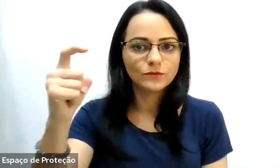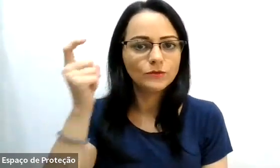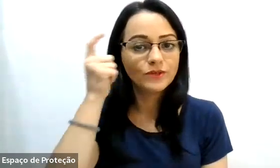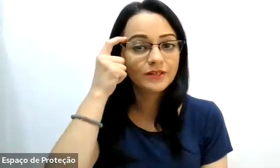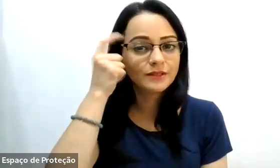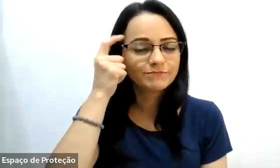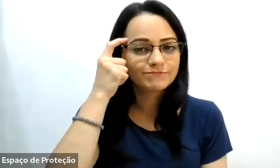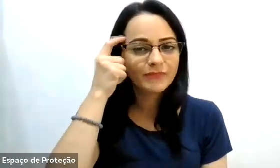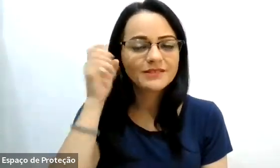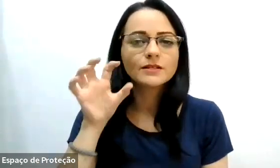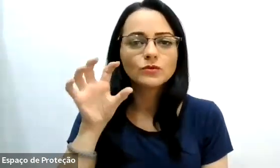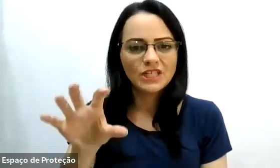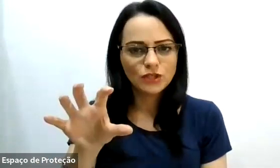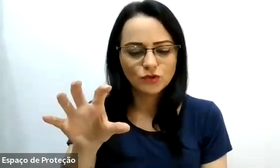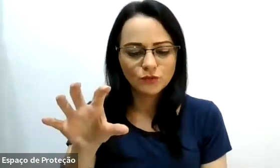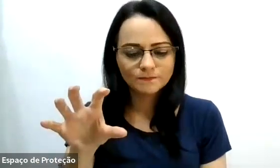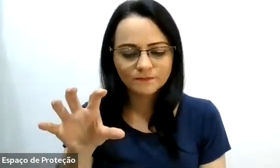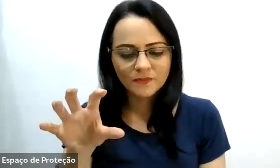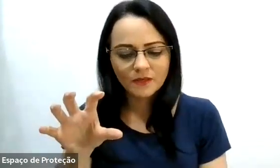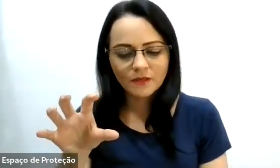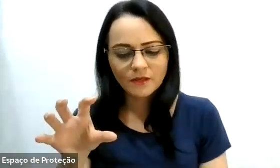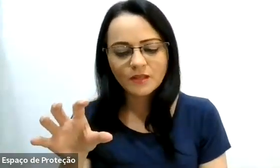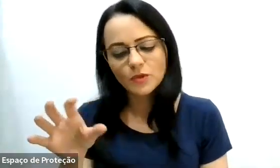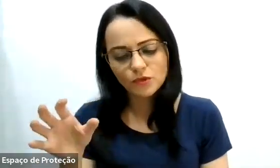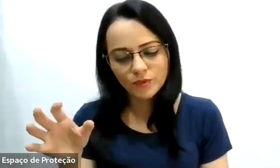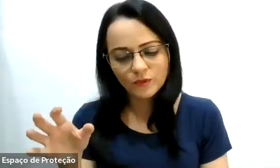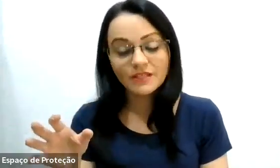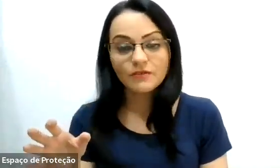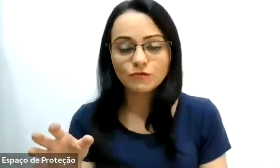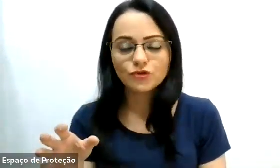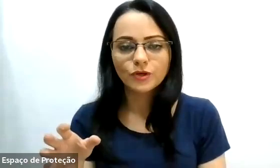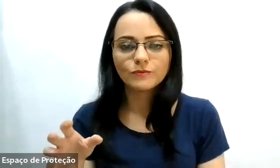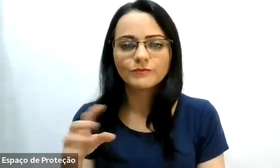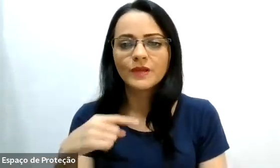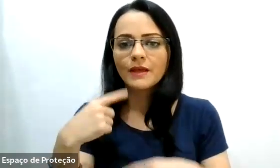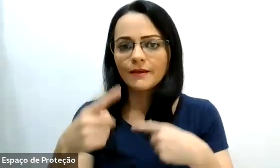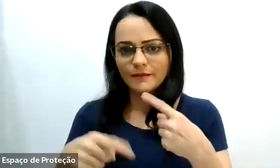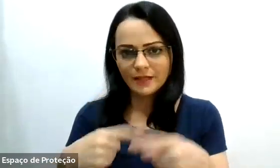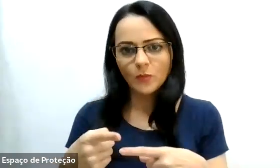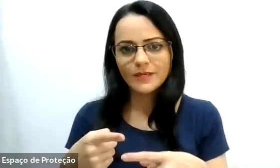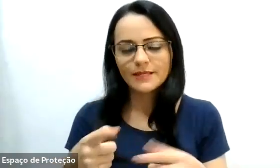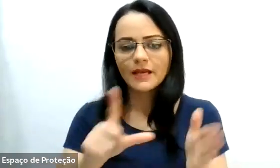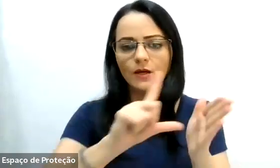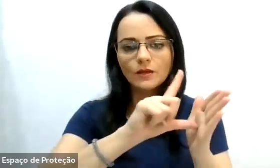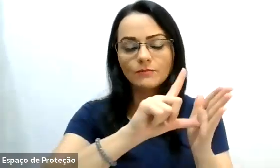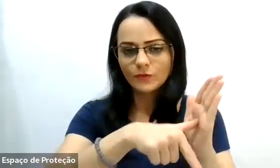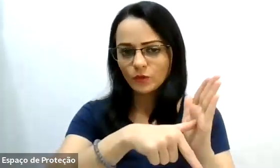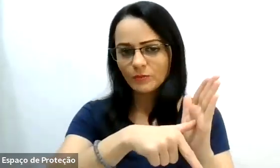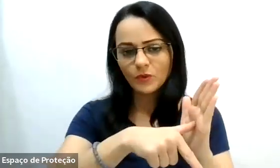pensando nisso, depois dormiu e teve um sonho. Depois, né? Ou